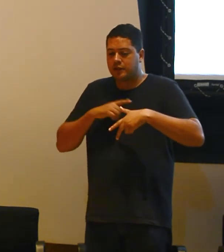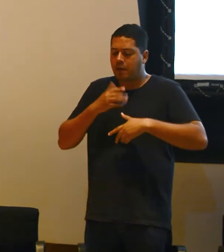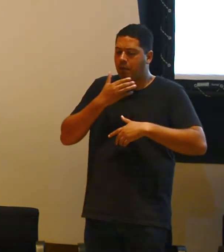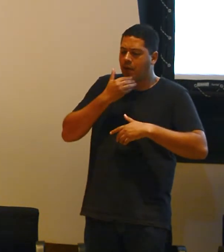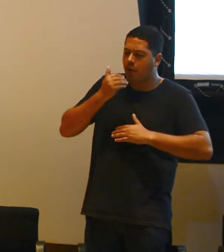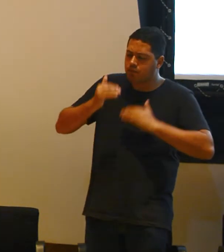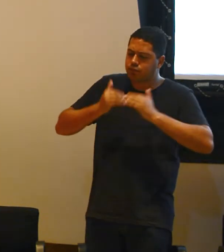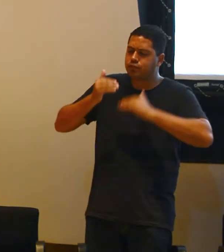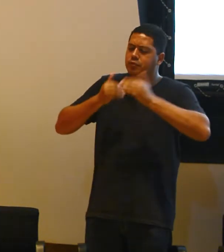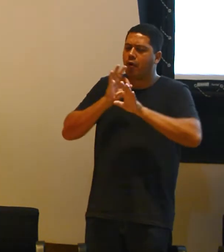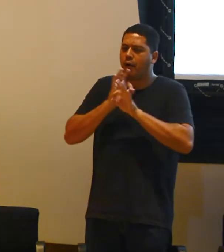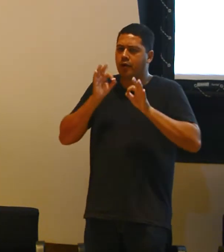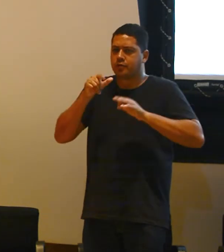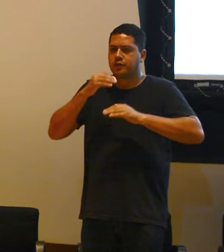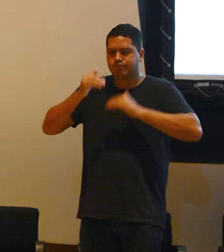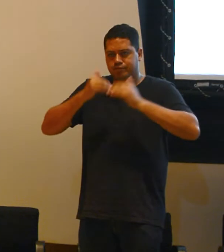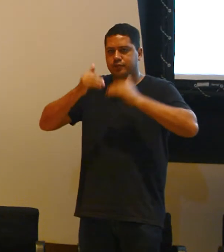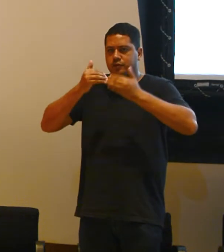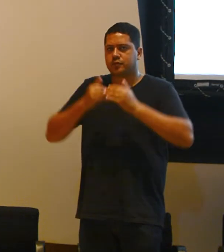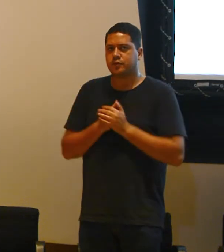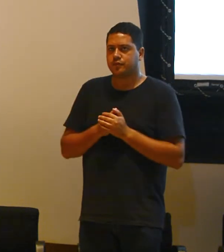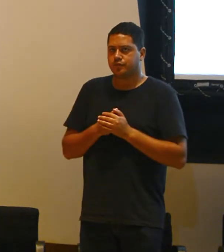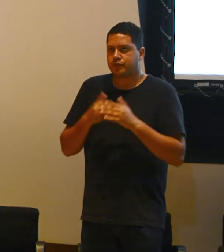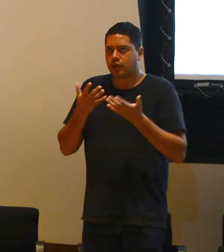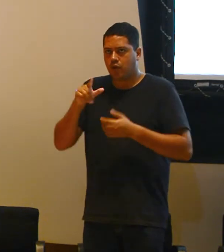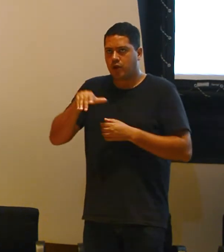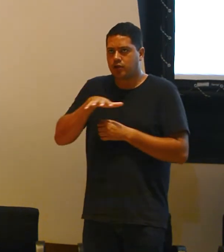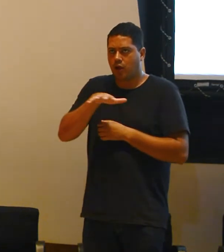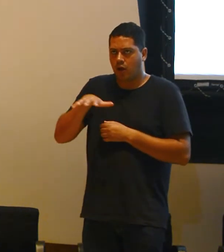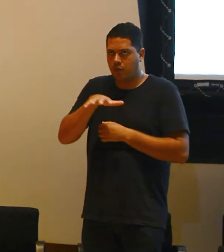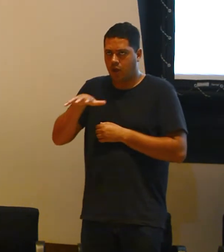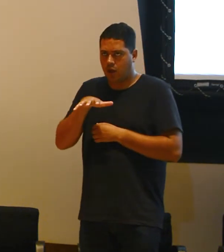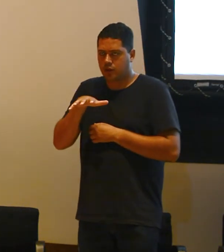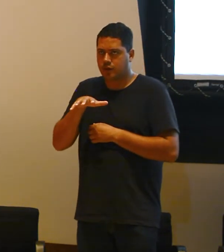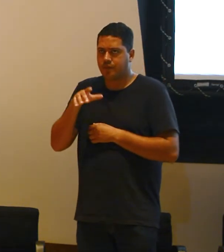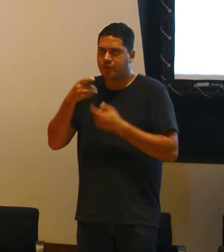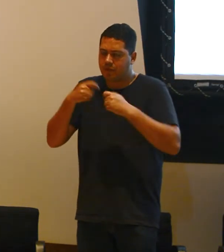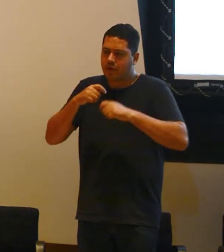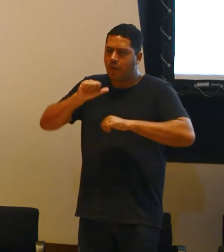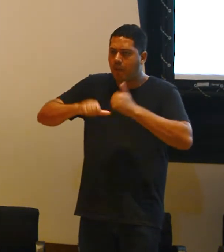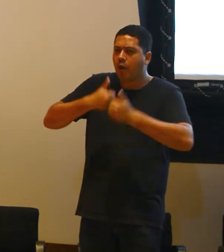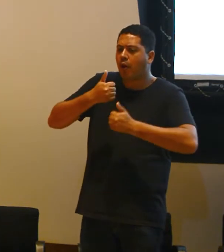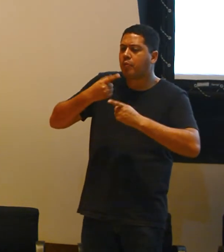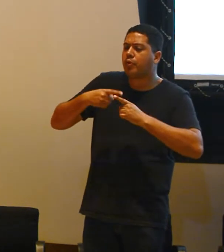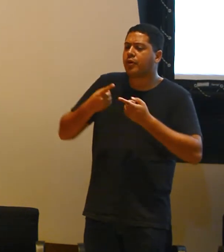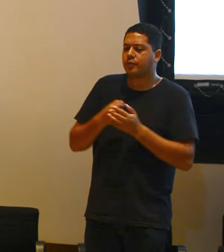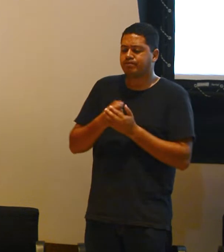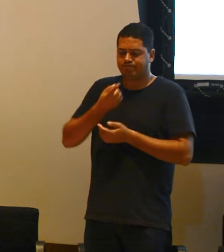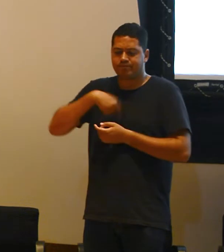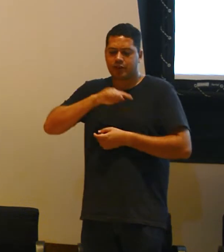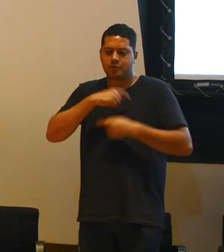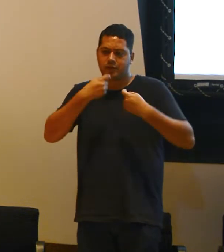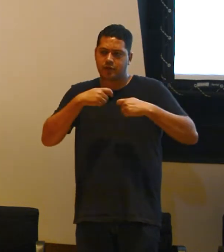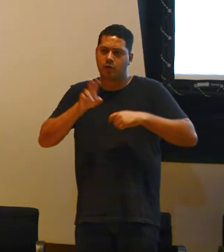otimizadas desse desenvolvimento. Então, esse ambiente, ele precisa ser melhorado por quê? Então, nós precisamos